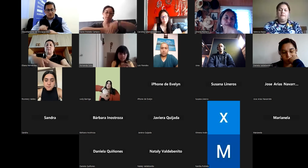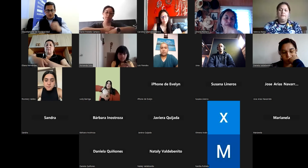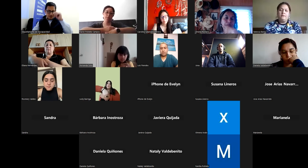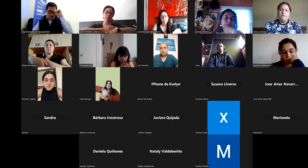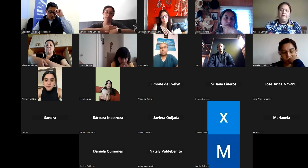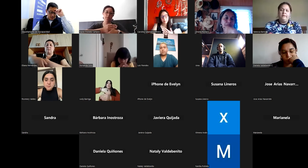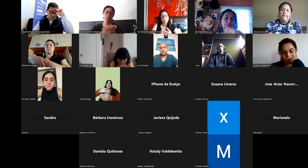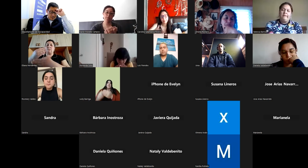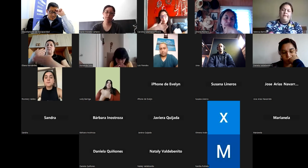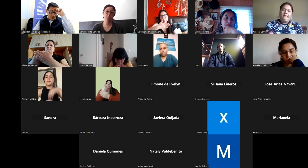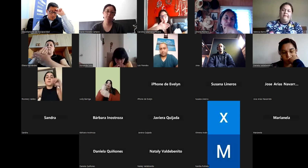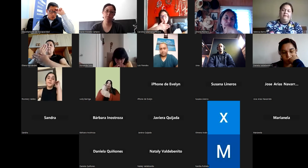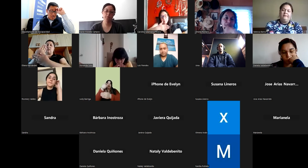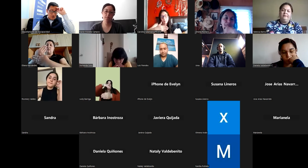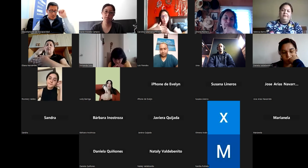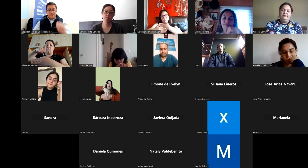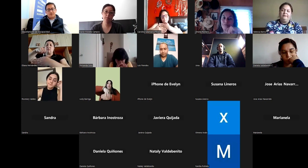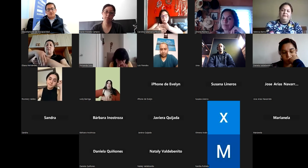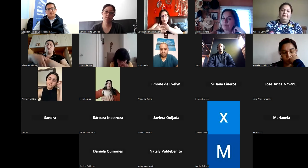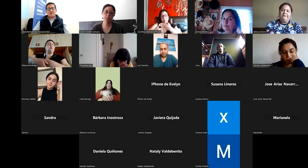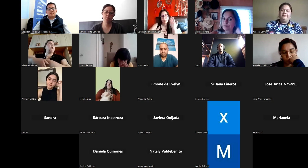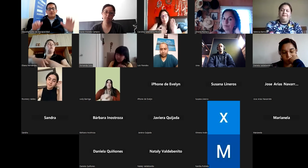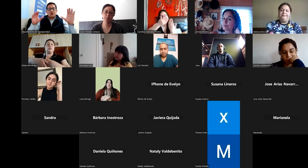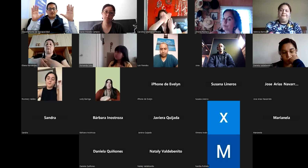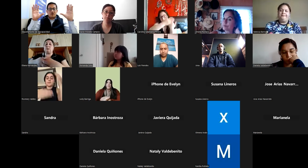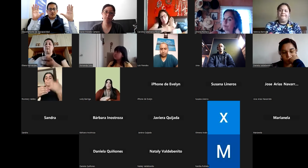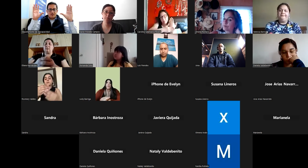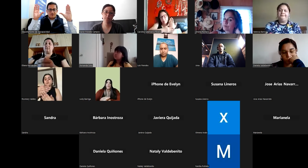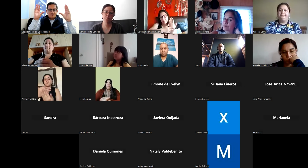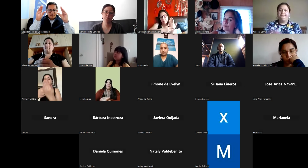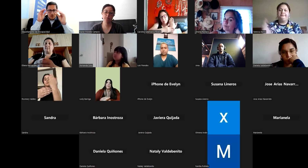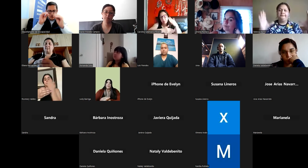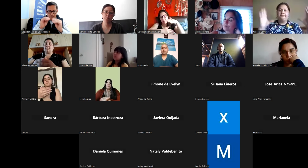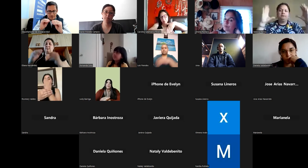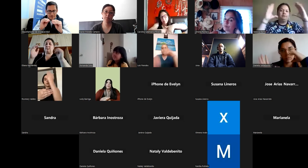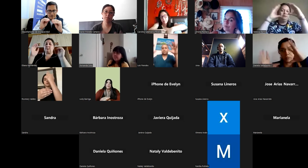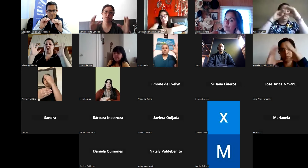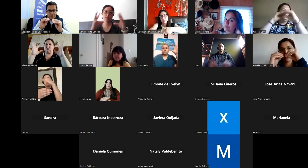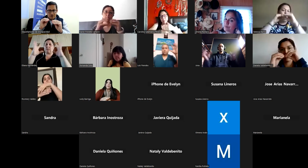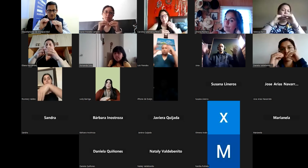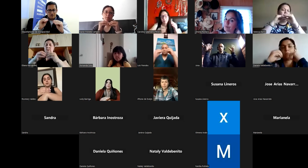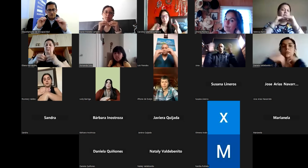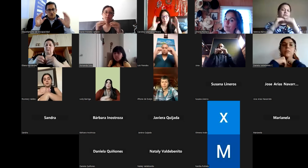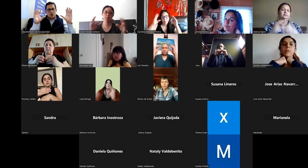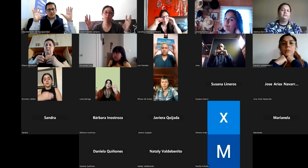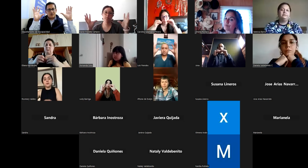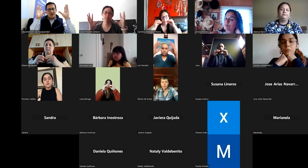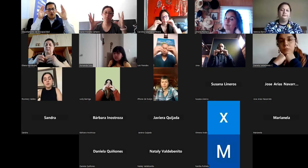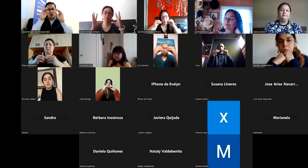conceptos y por la noche vamos a hacerlo así noche ¿cierto? como que se apagan las